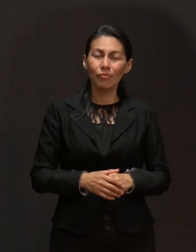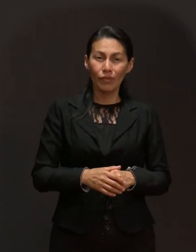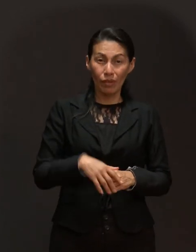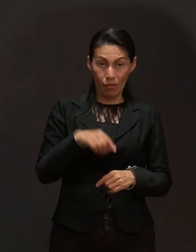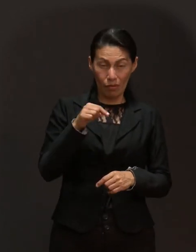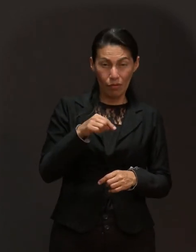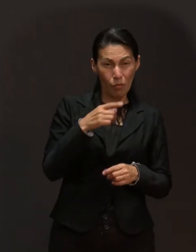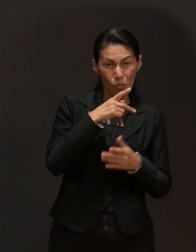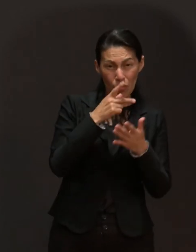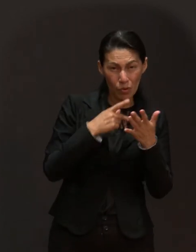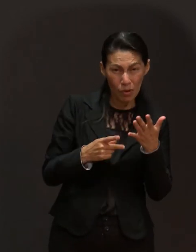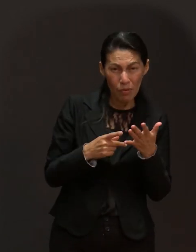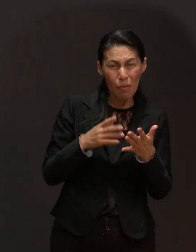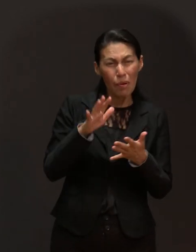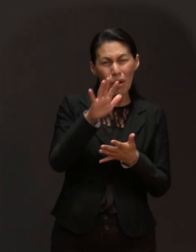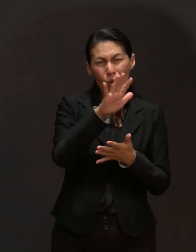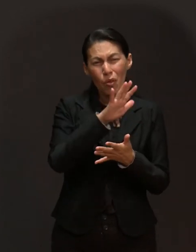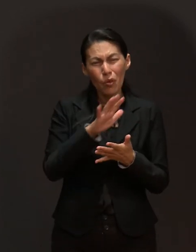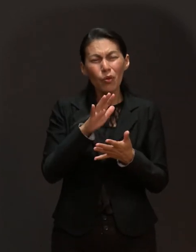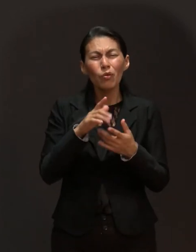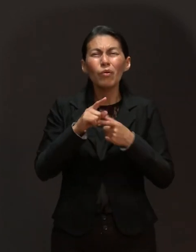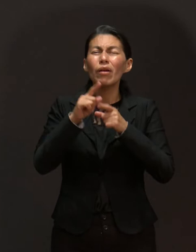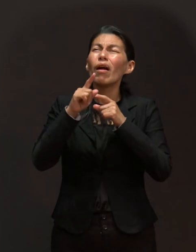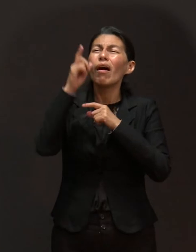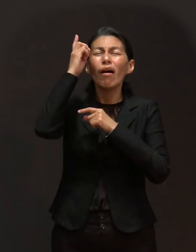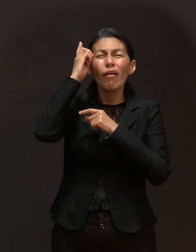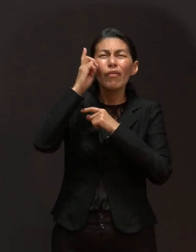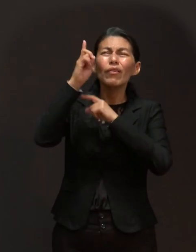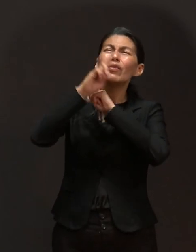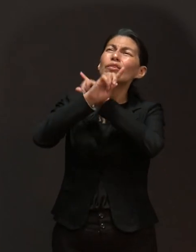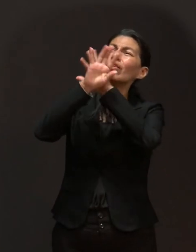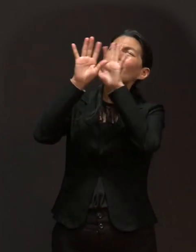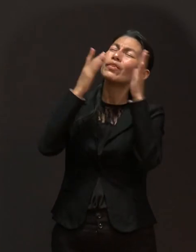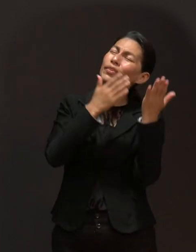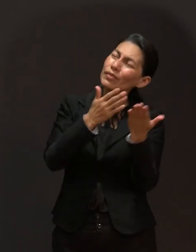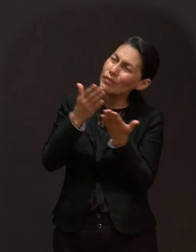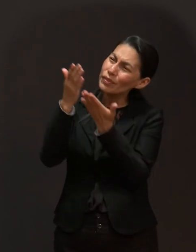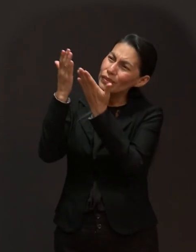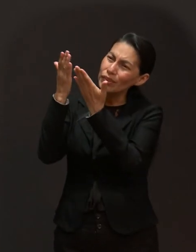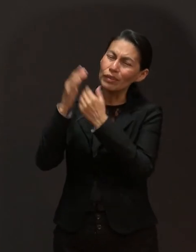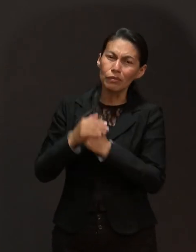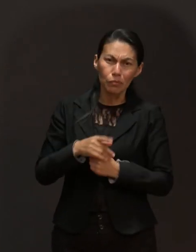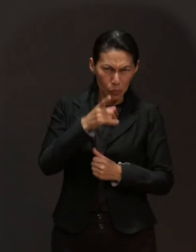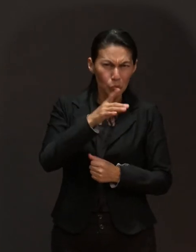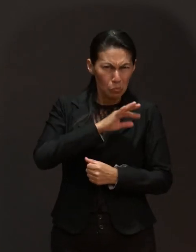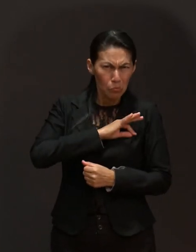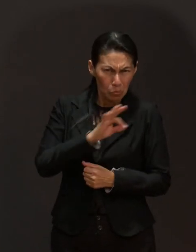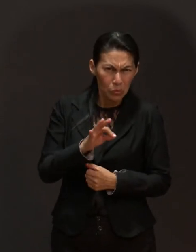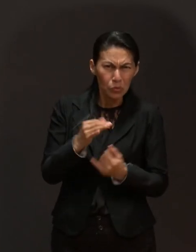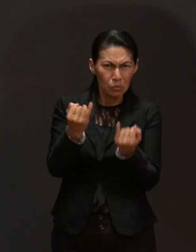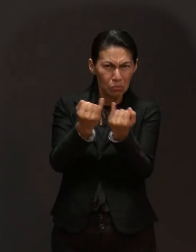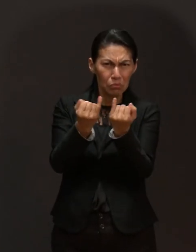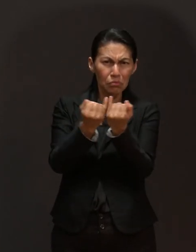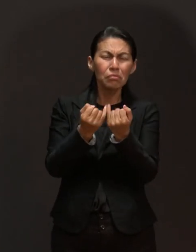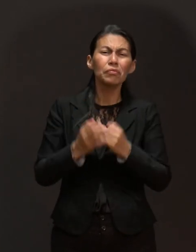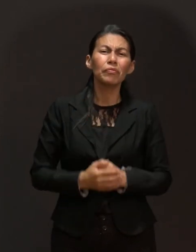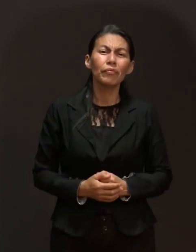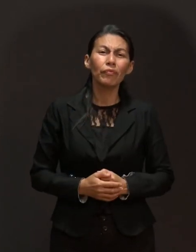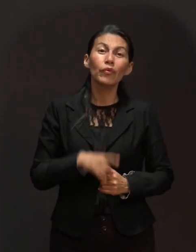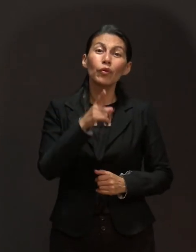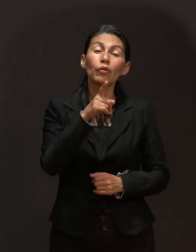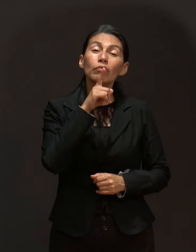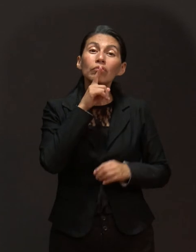programa hecho para glorificar a Dios y es tu oportunidad para que lo hagas.